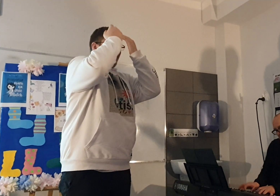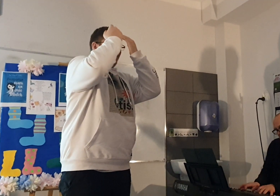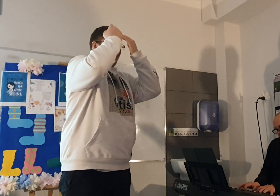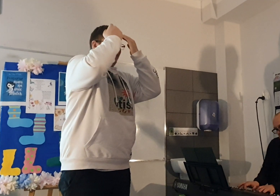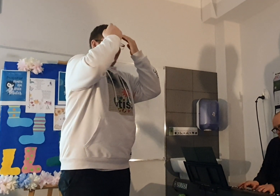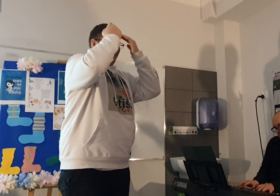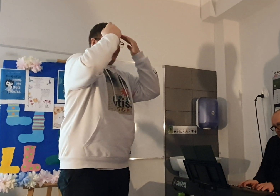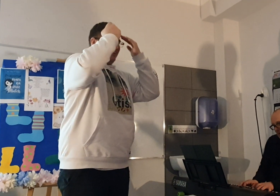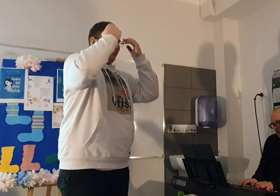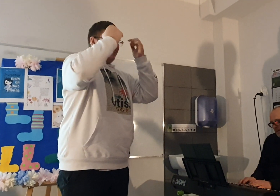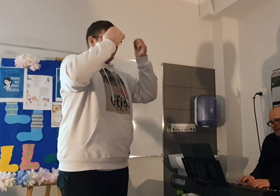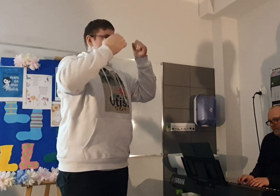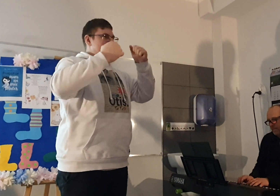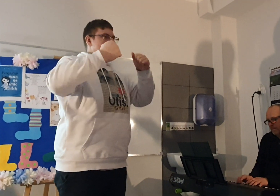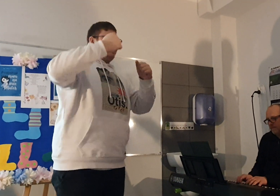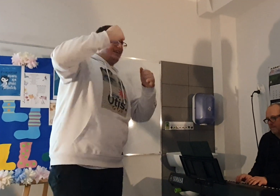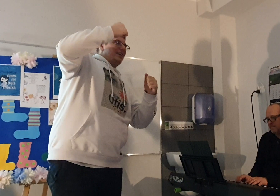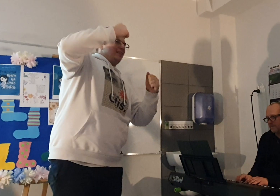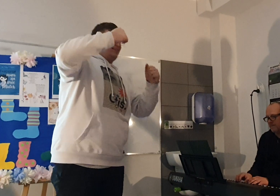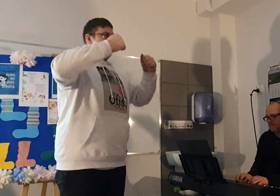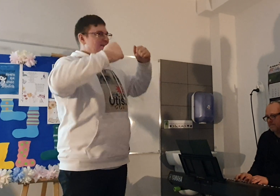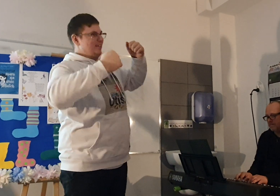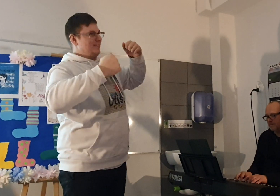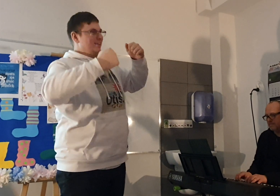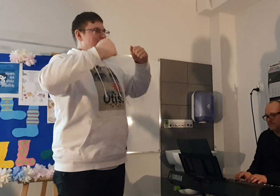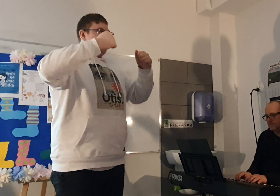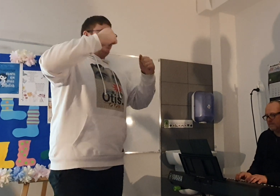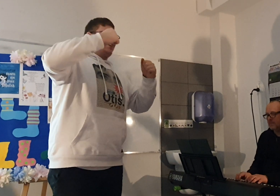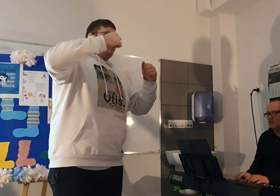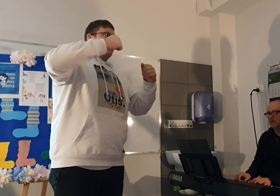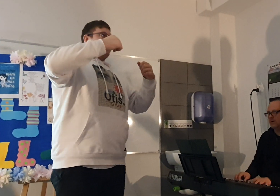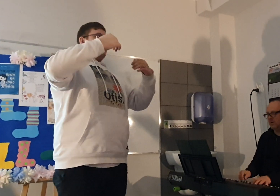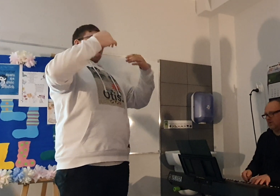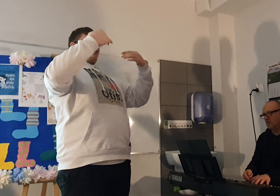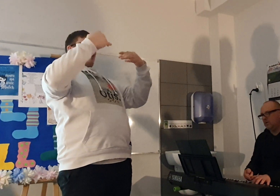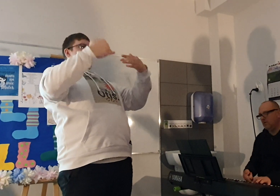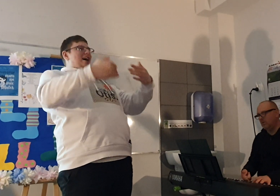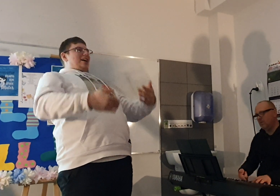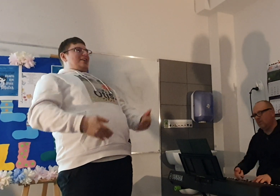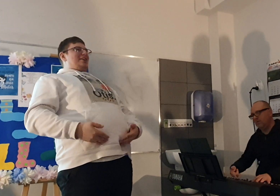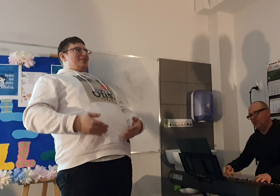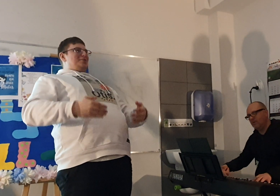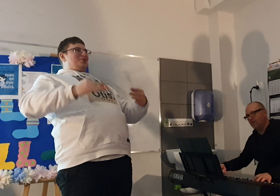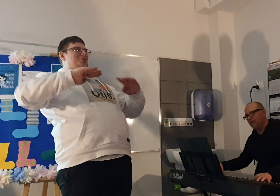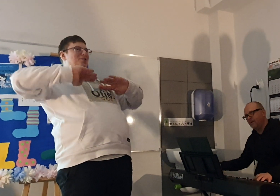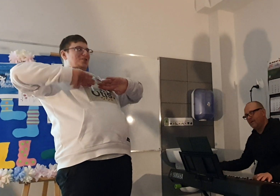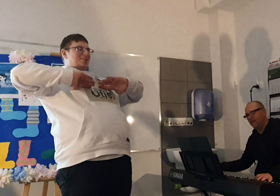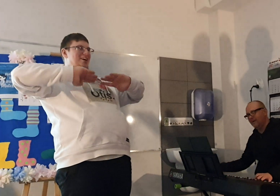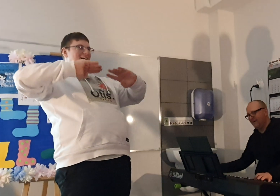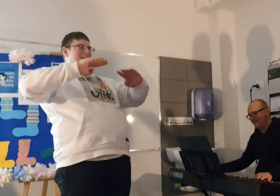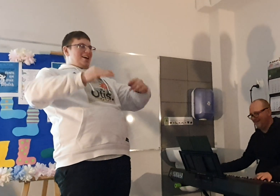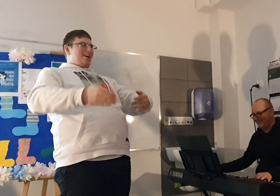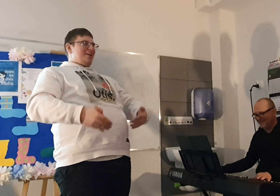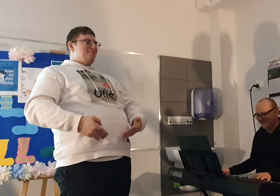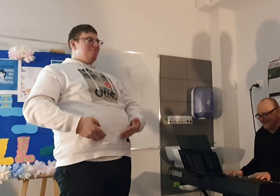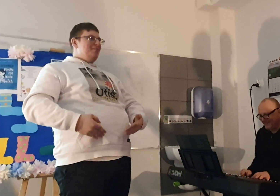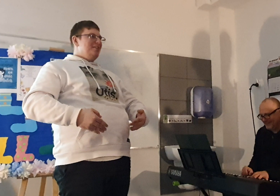poparami. Jechał doktor wielkim brzuchem,